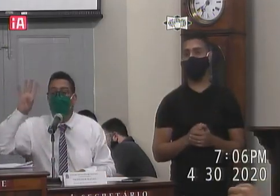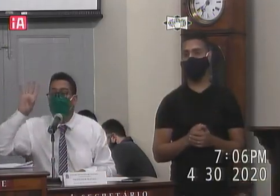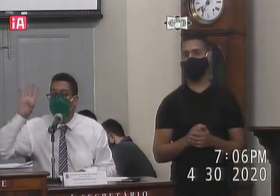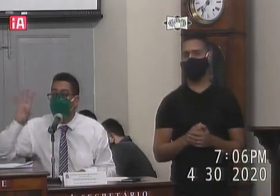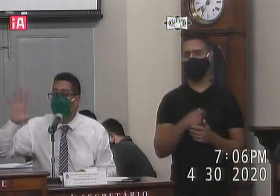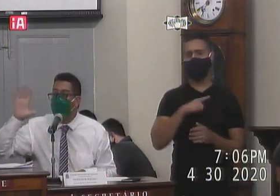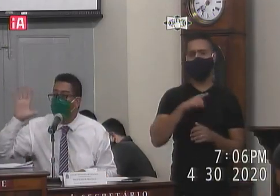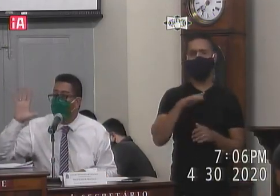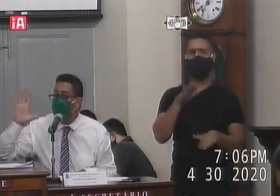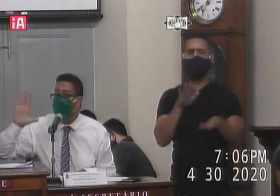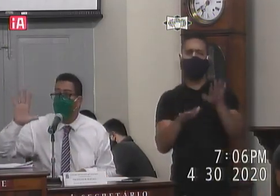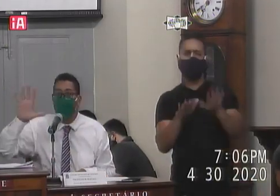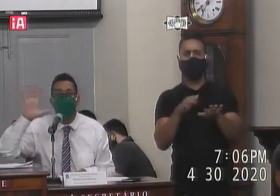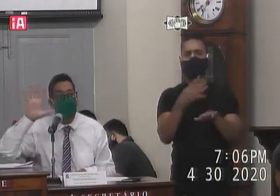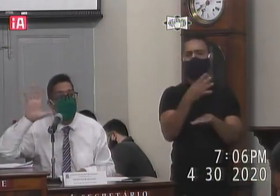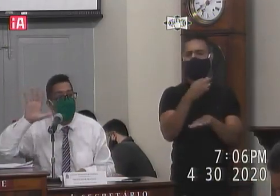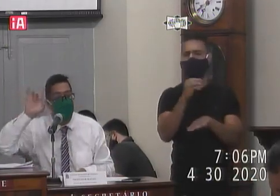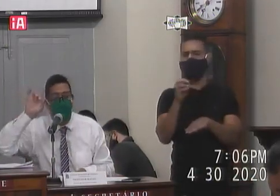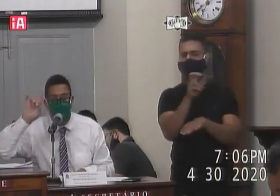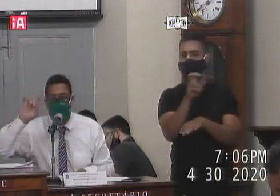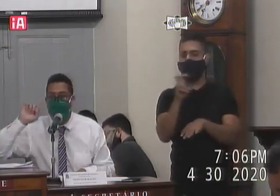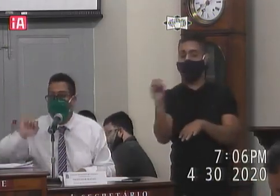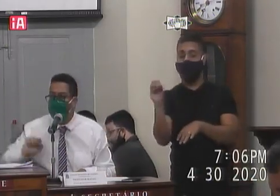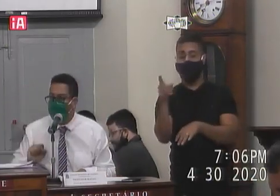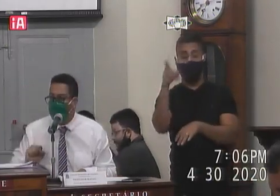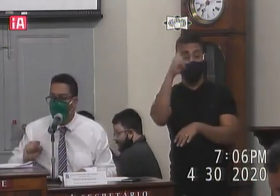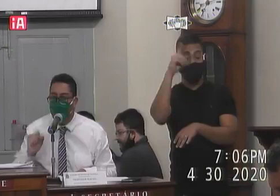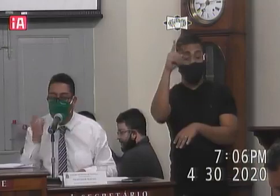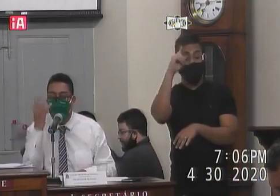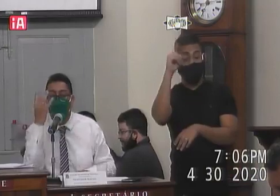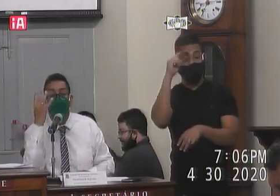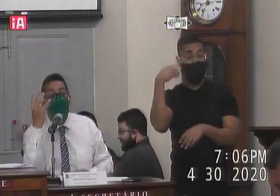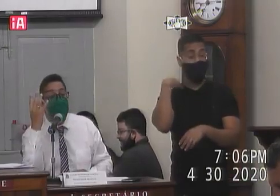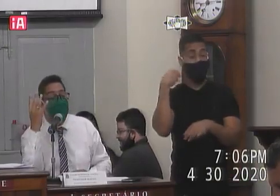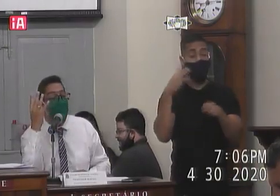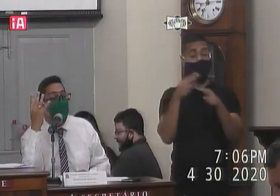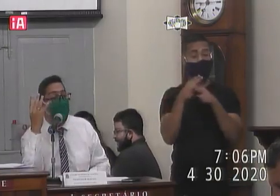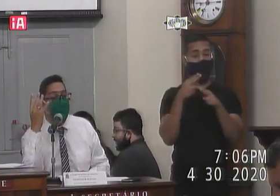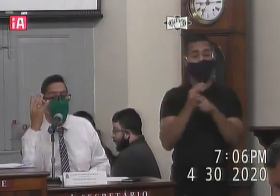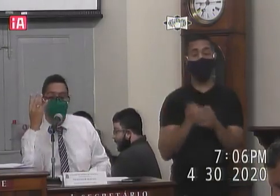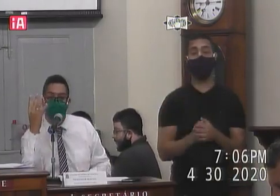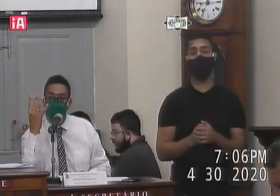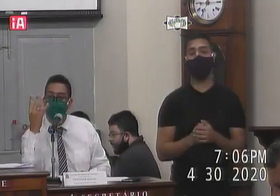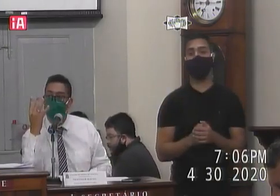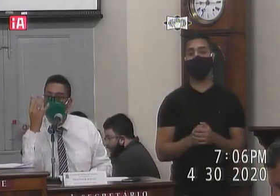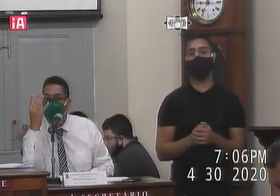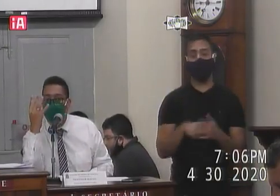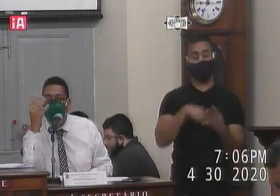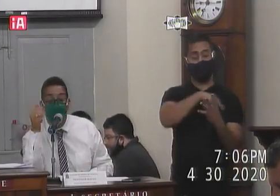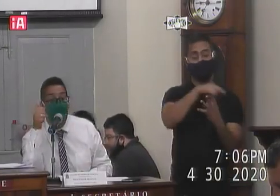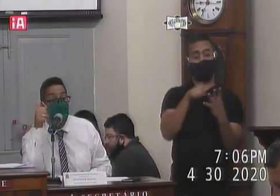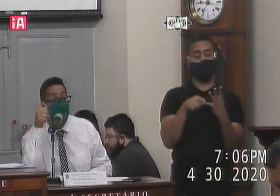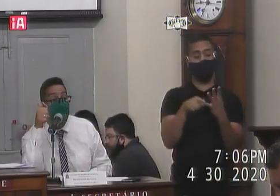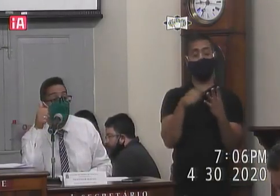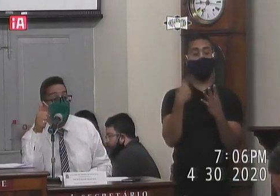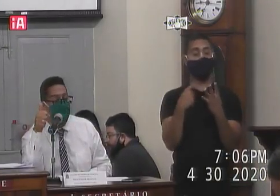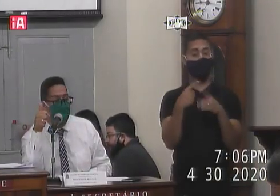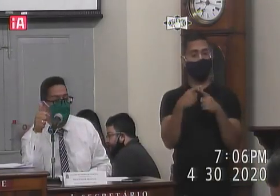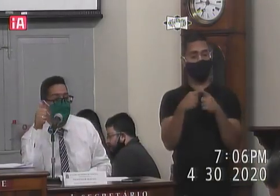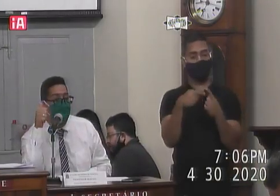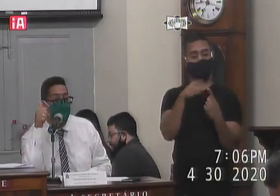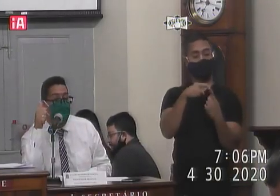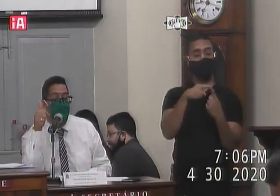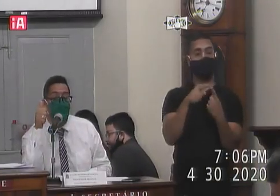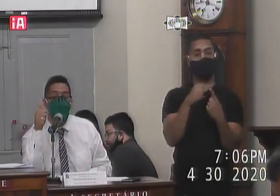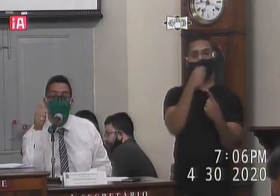média de 400 a 500 atendimentos por dia na Caixa Econômica. E são 4 motivos principais.